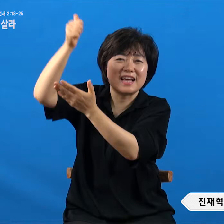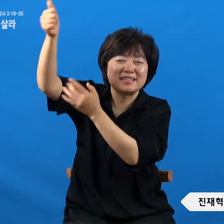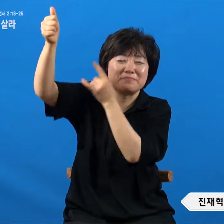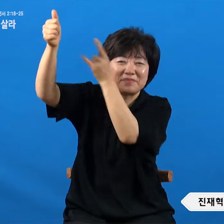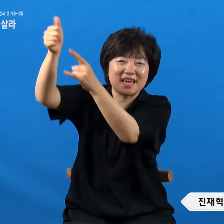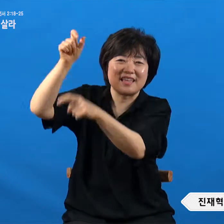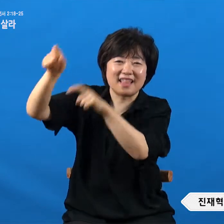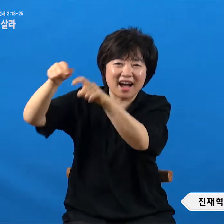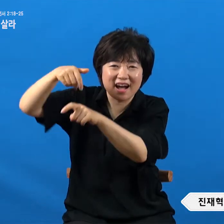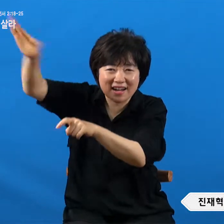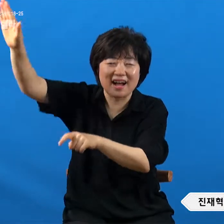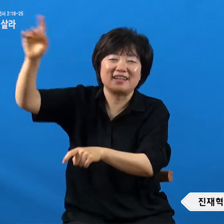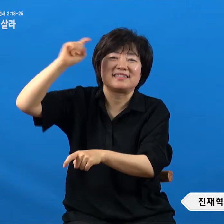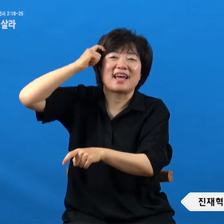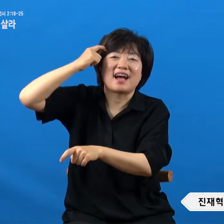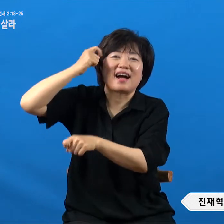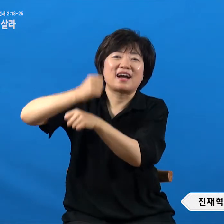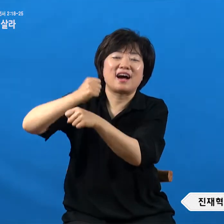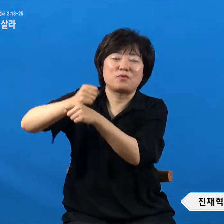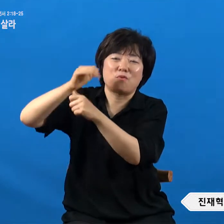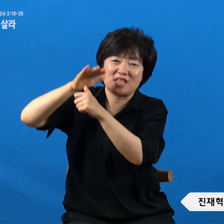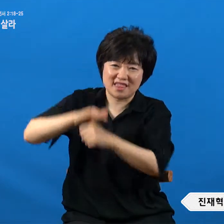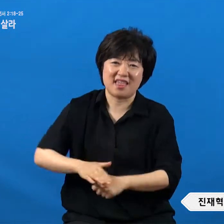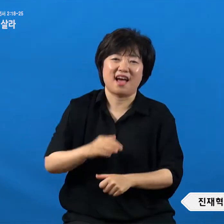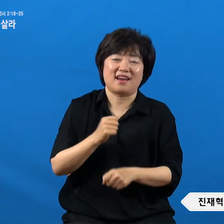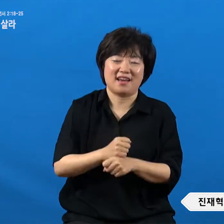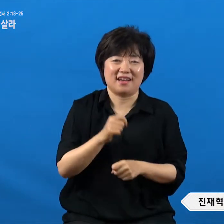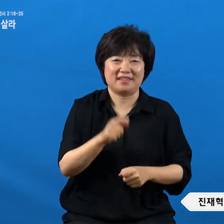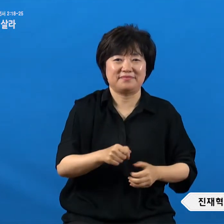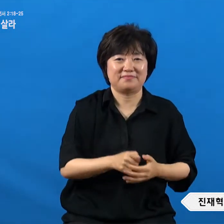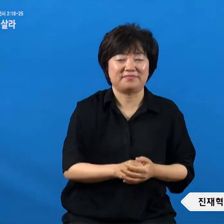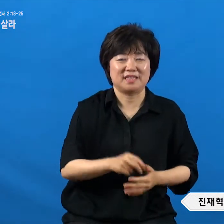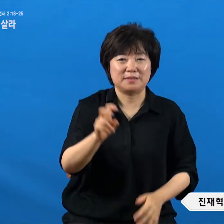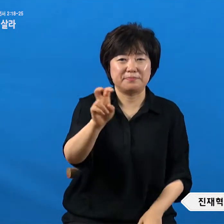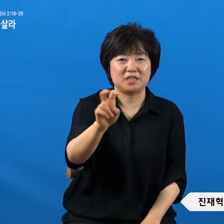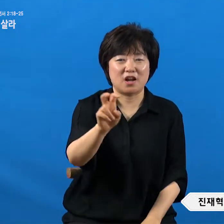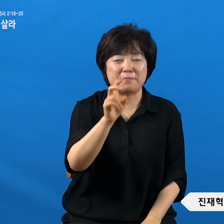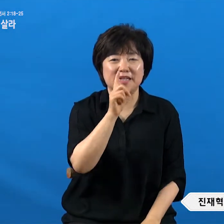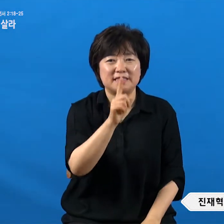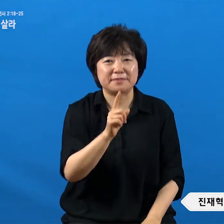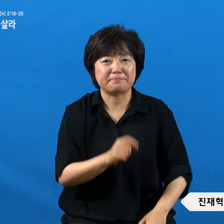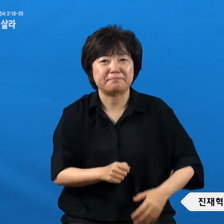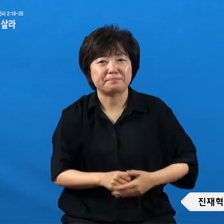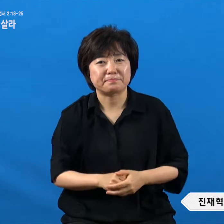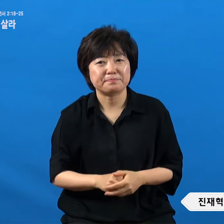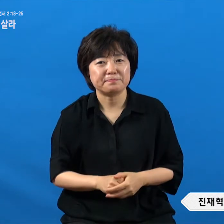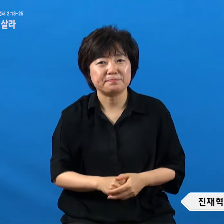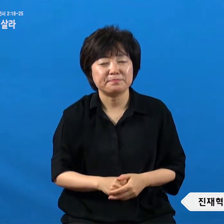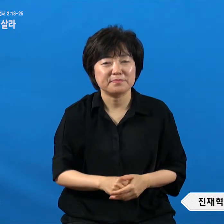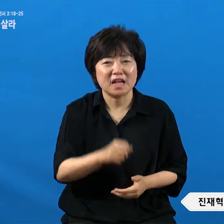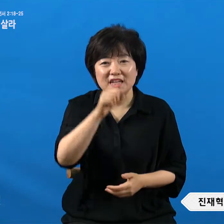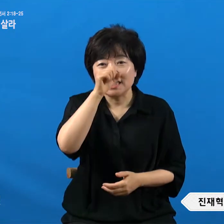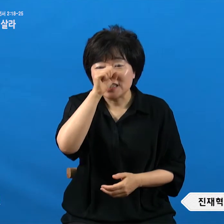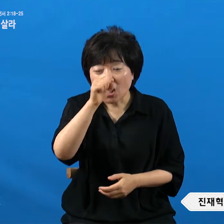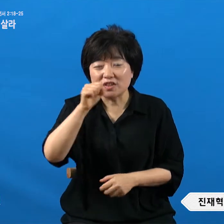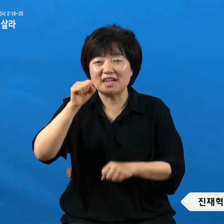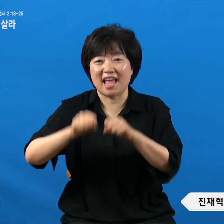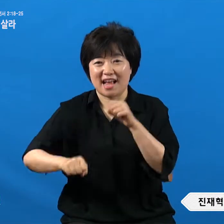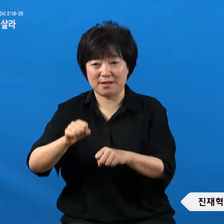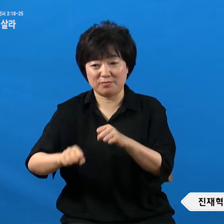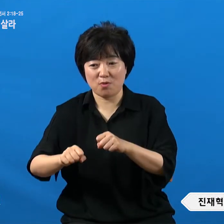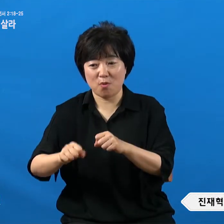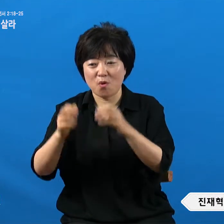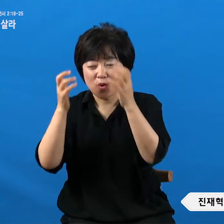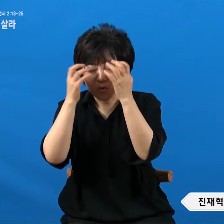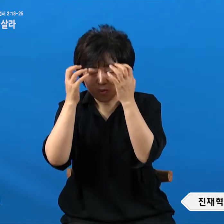생각하고 인내하라. 그래서 20절 이렇게 말씀합니다. 선을